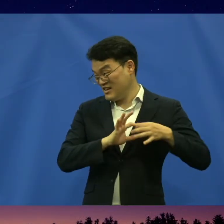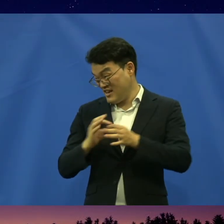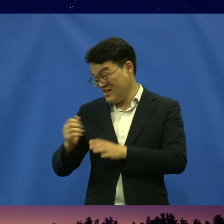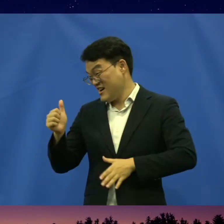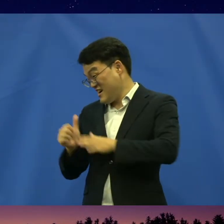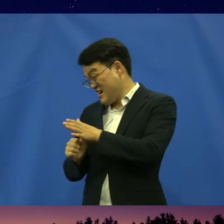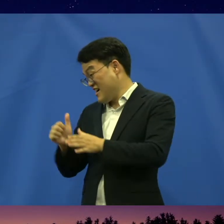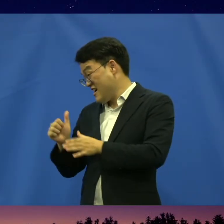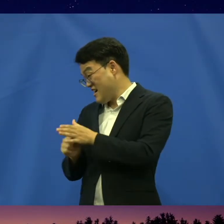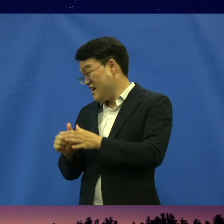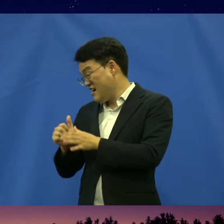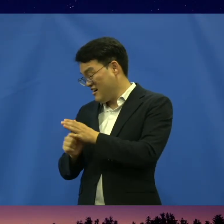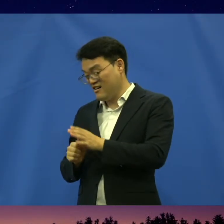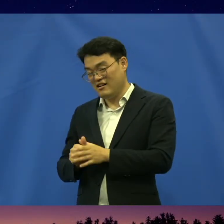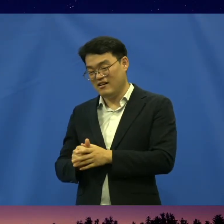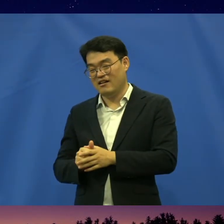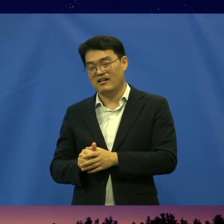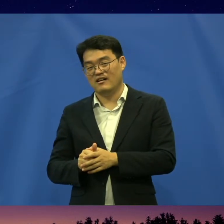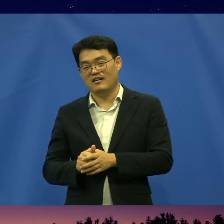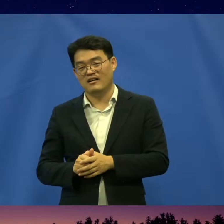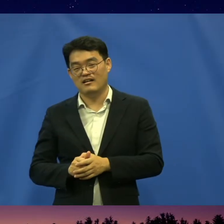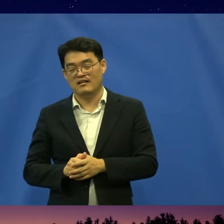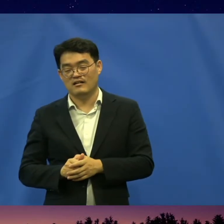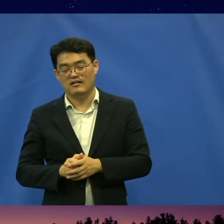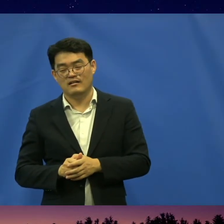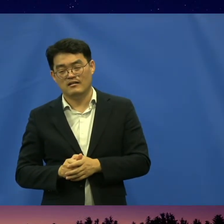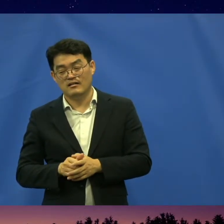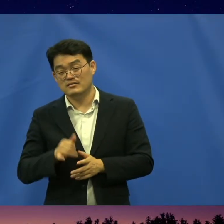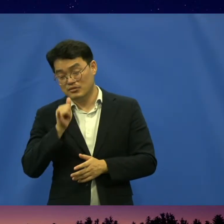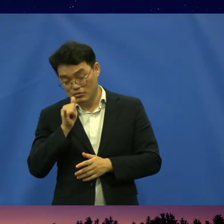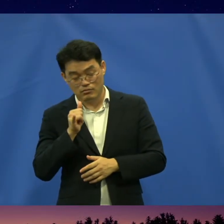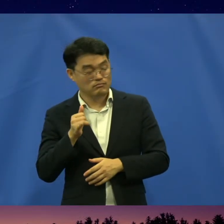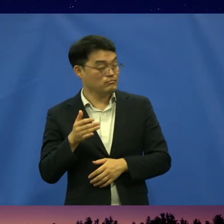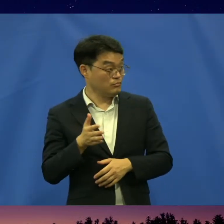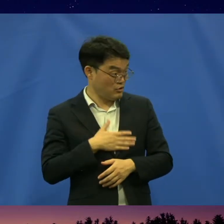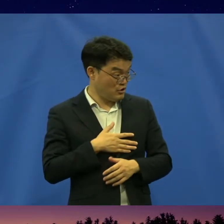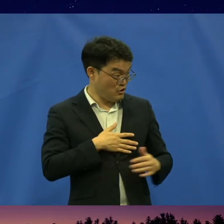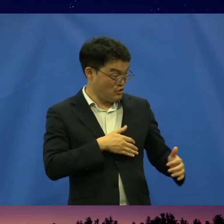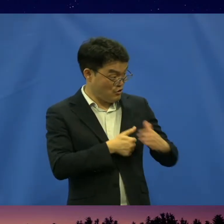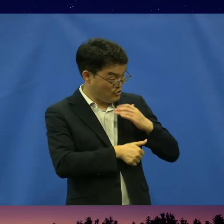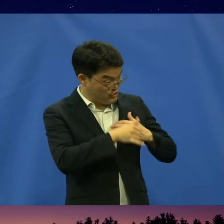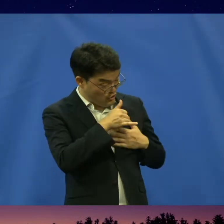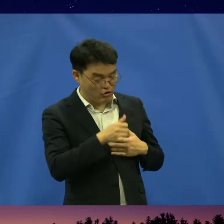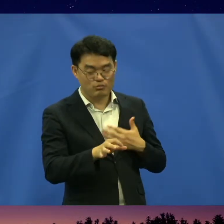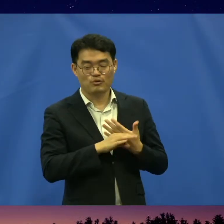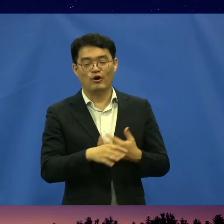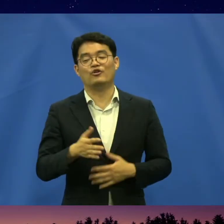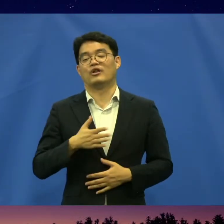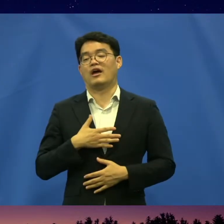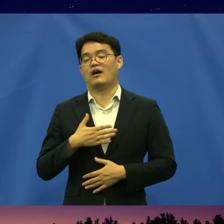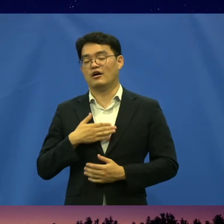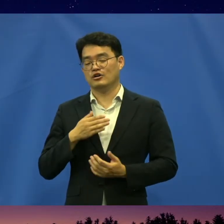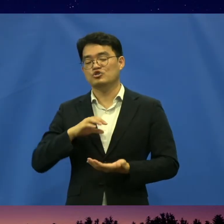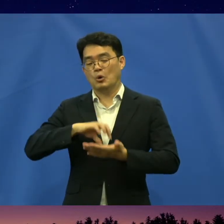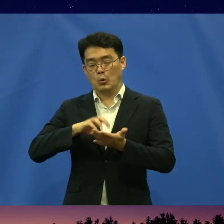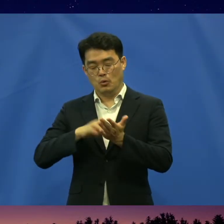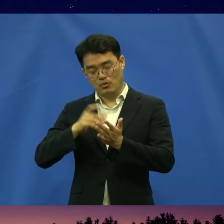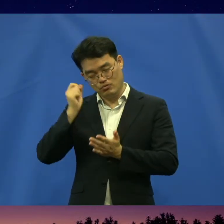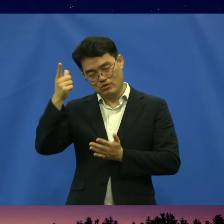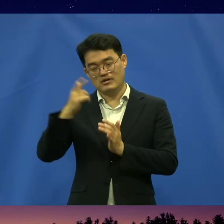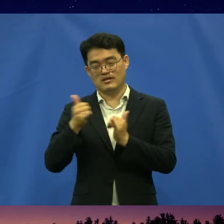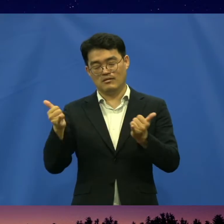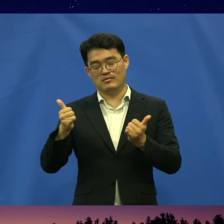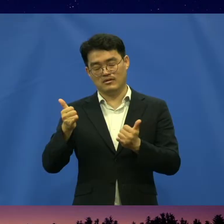여러분, 누가 일을 이루는 겁니까? 이 역사를 우리 하나님이 이루신 것이 아니라 하나님이 일을 이루신다는 거. 우리가 하는 게 아니라 하나님이 하시는 겁니다.